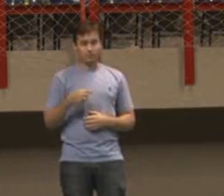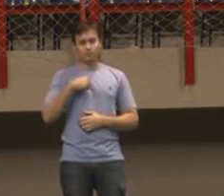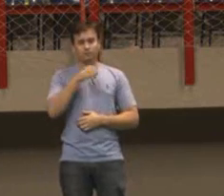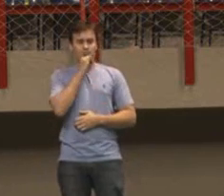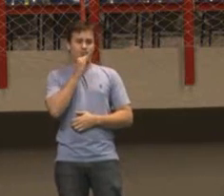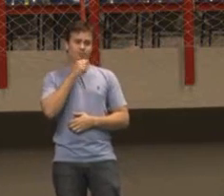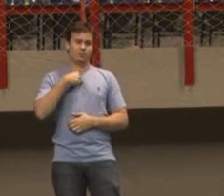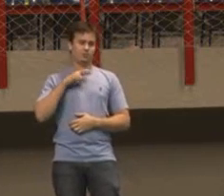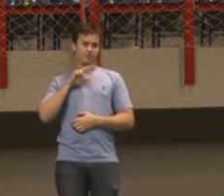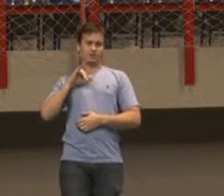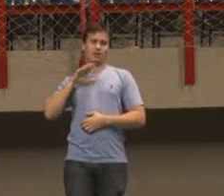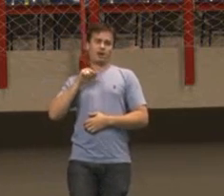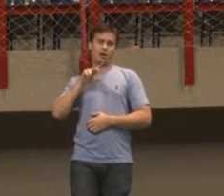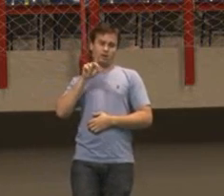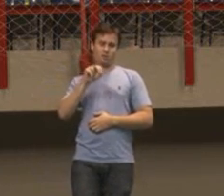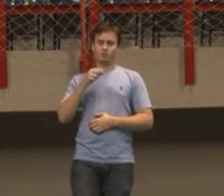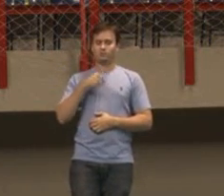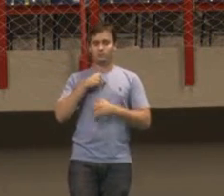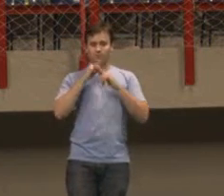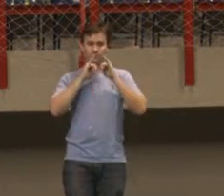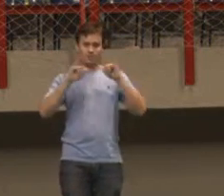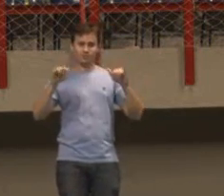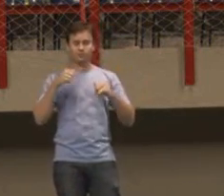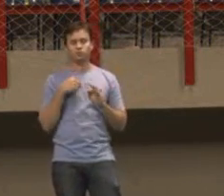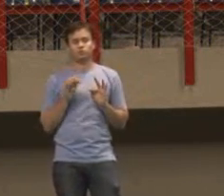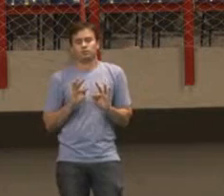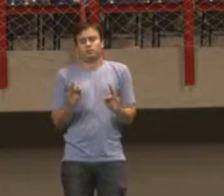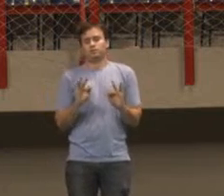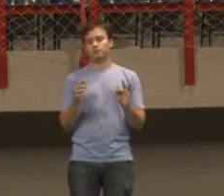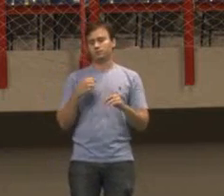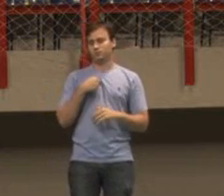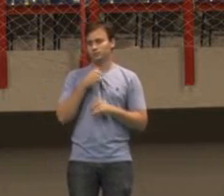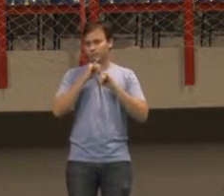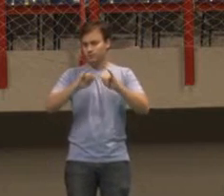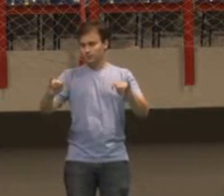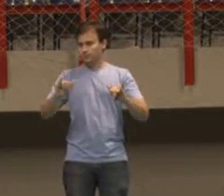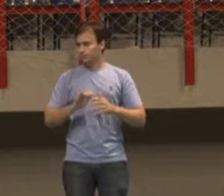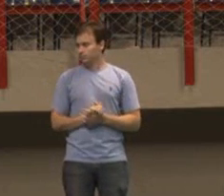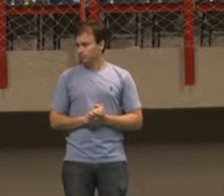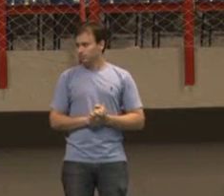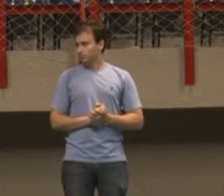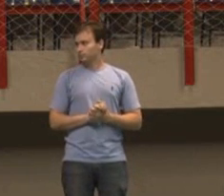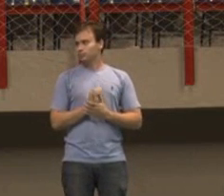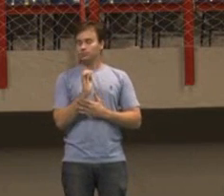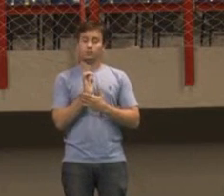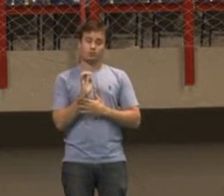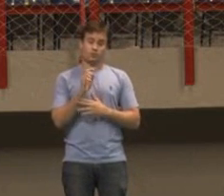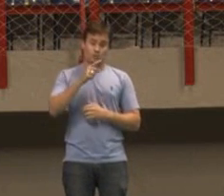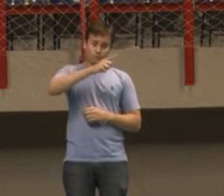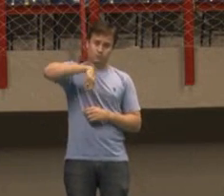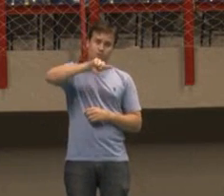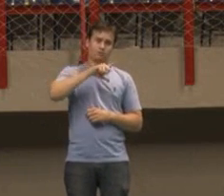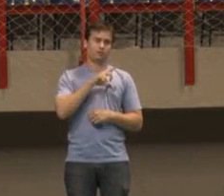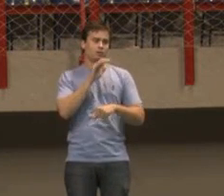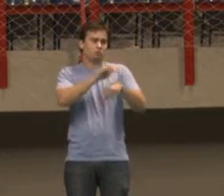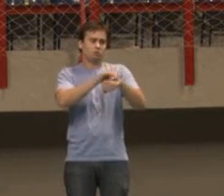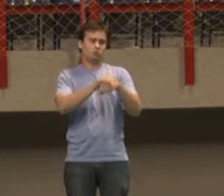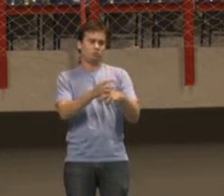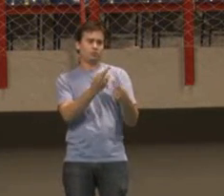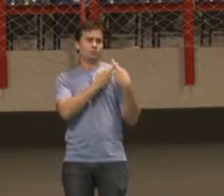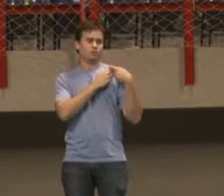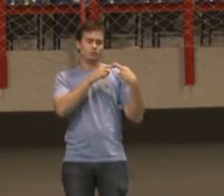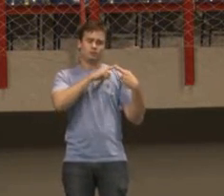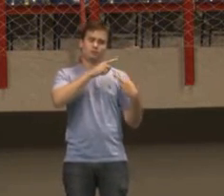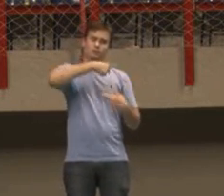professor Ricardo, eu quem falo. Humildemente eu falo isso para vocês. Todos vocês têm autonomia,